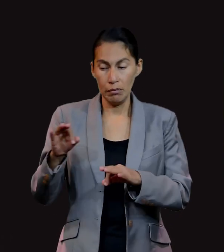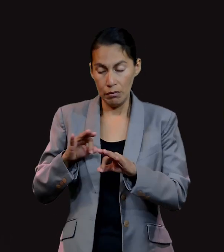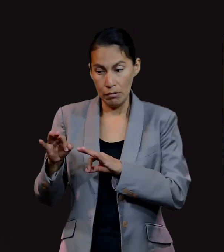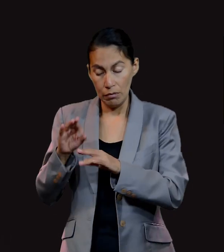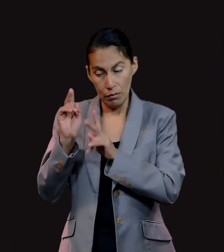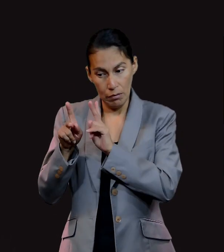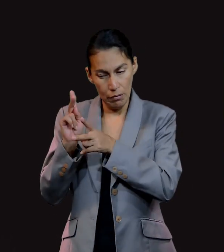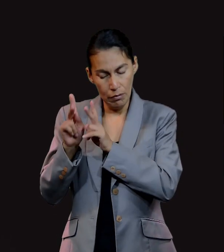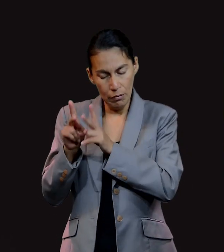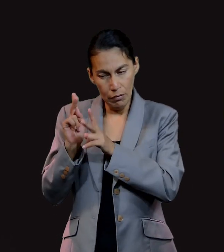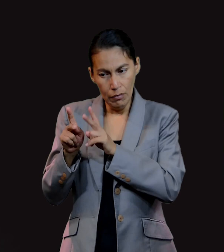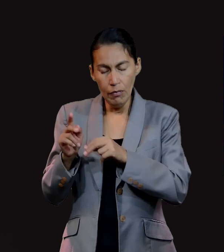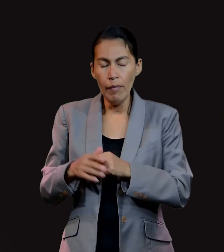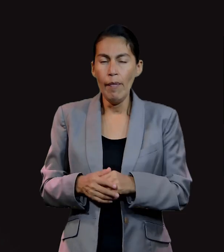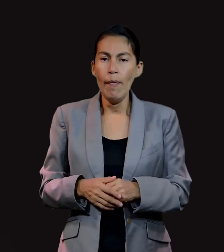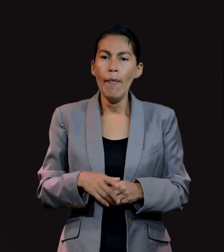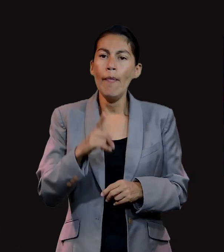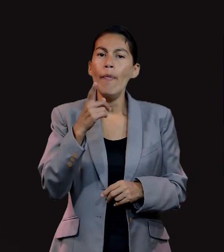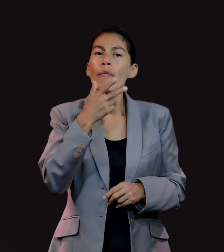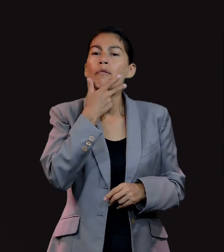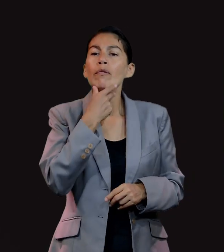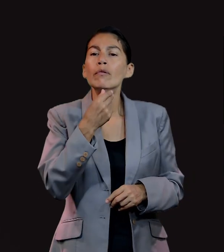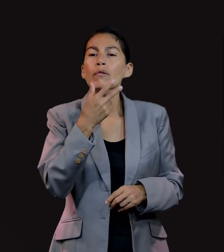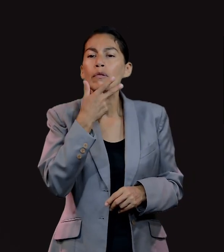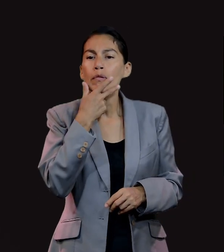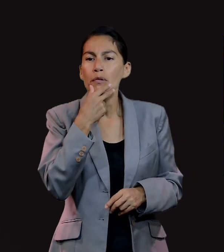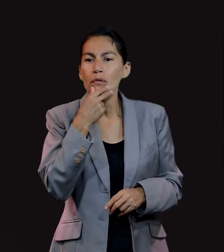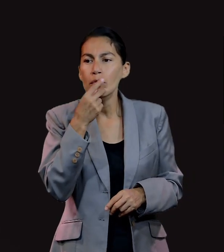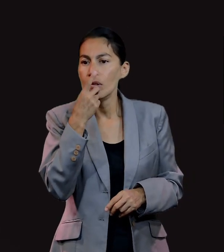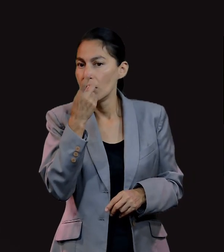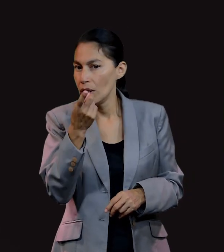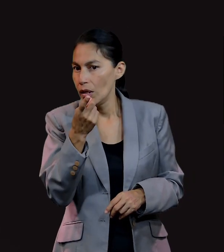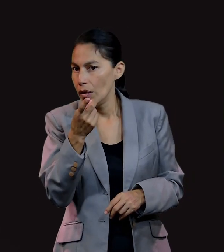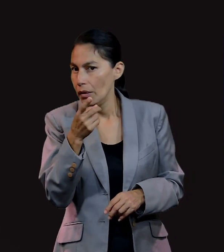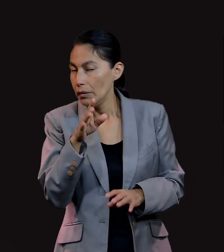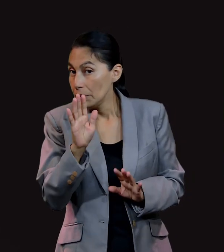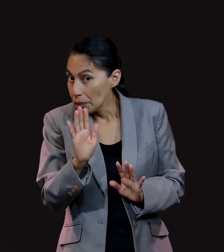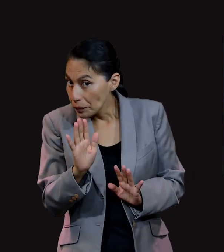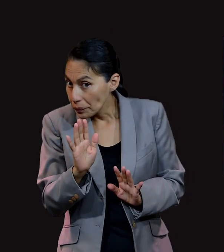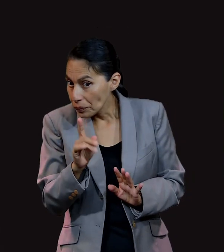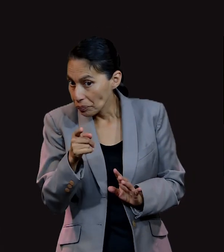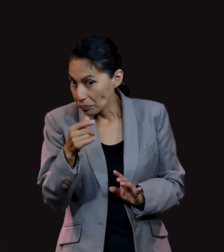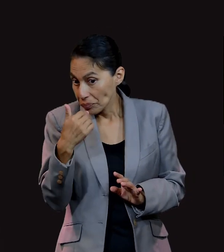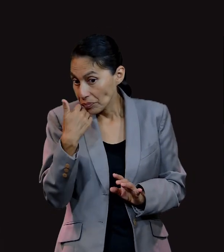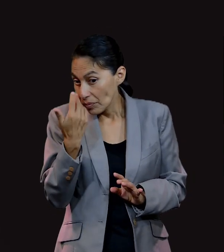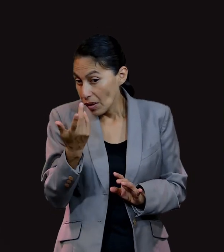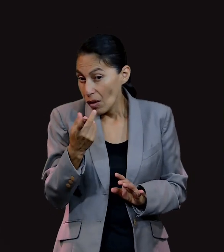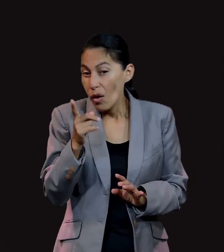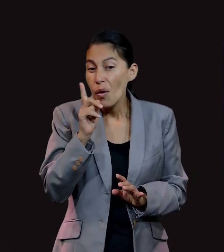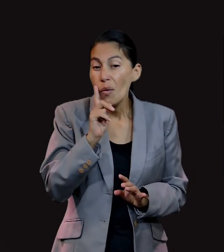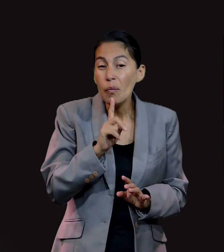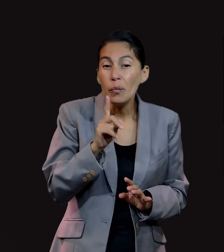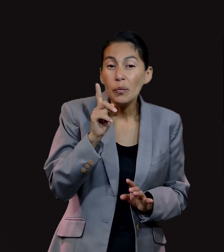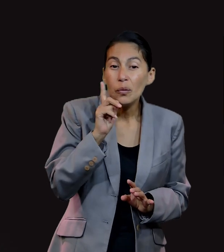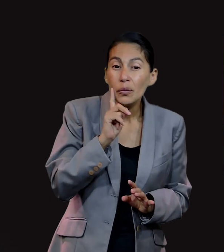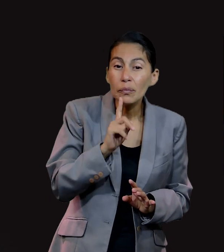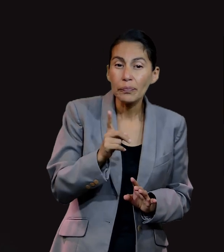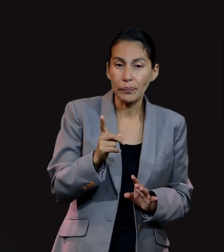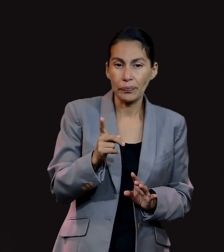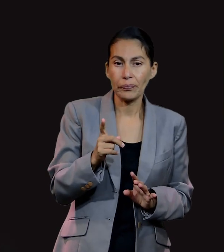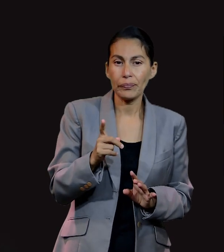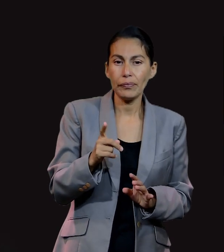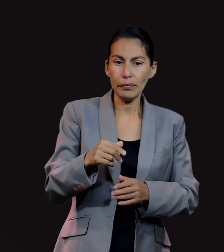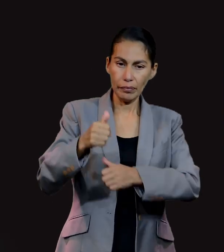pero cuando estaba ahí platicando me hicieron el plan de pago me dice un caballero que estaba ahí ¿sabe? pero